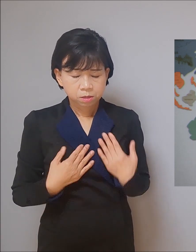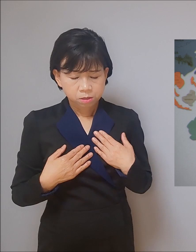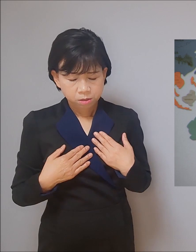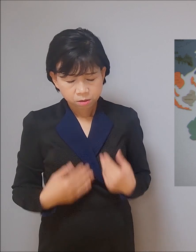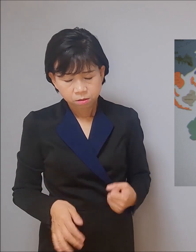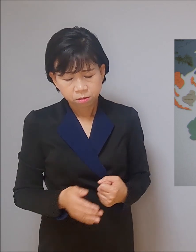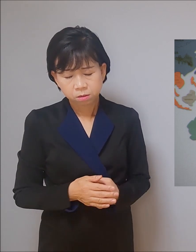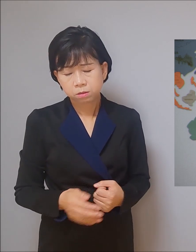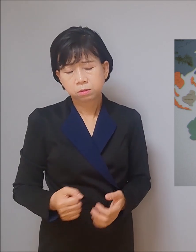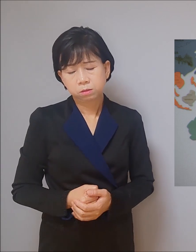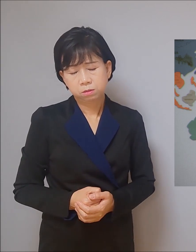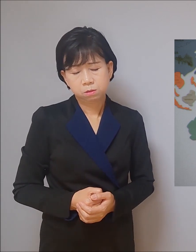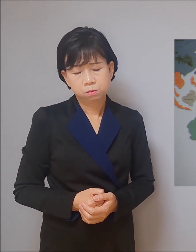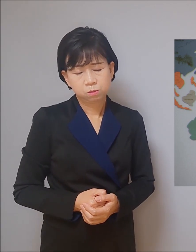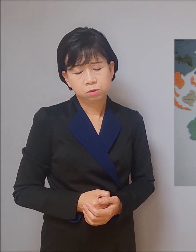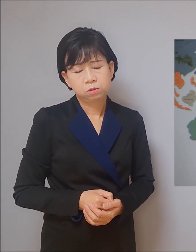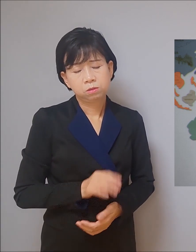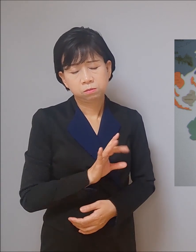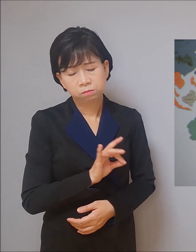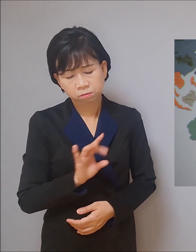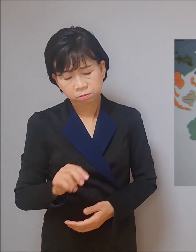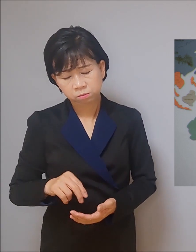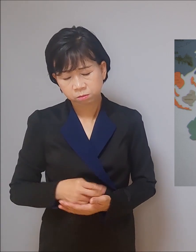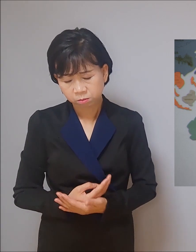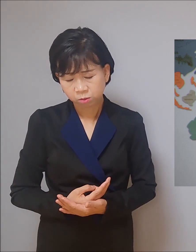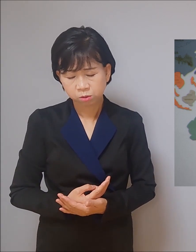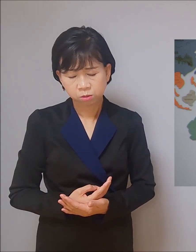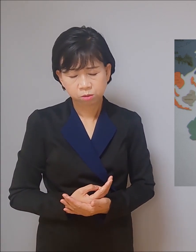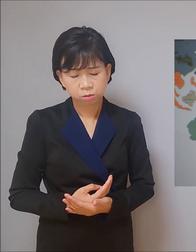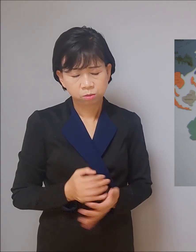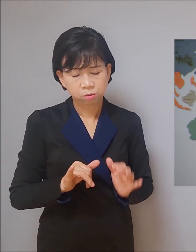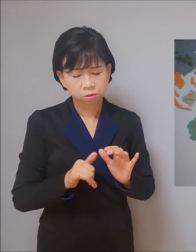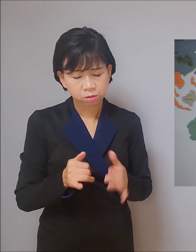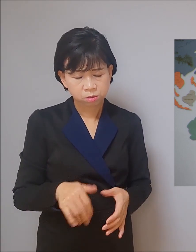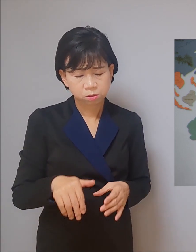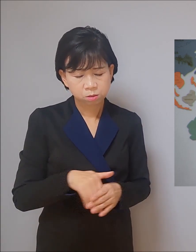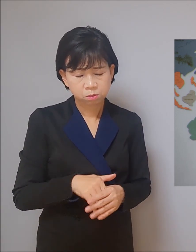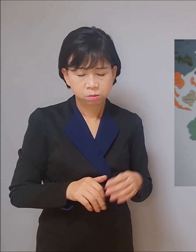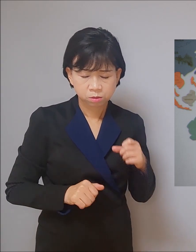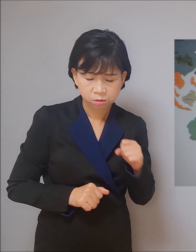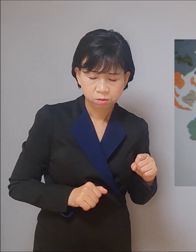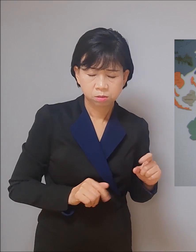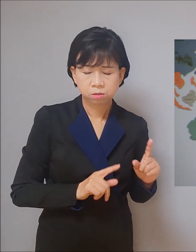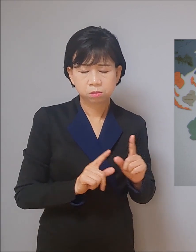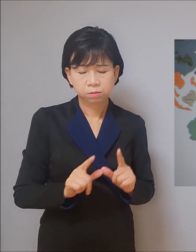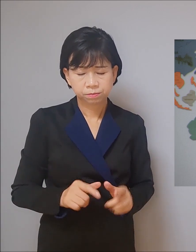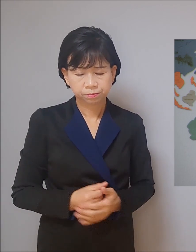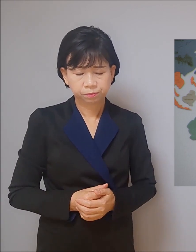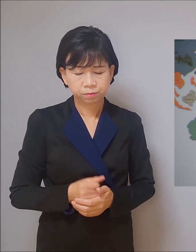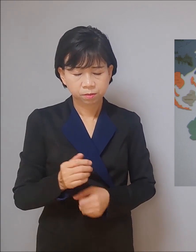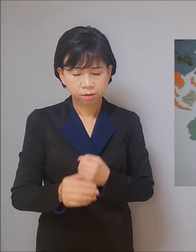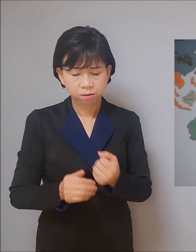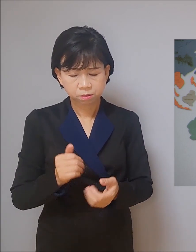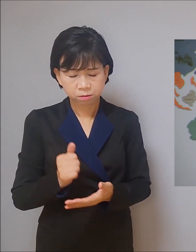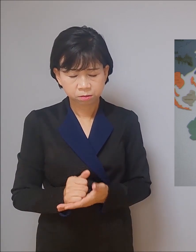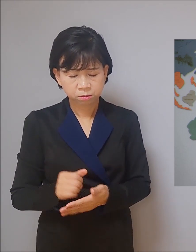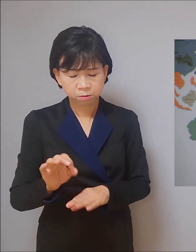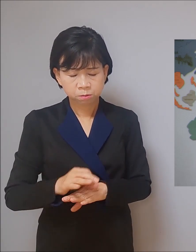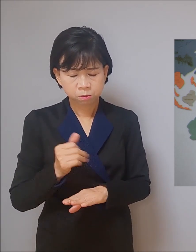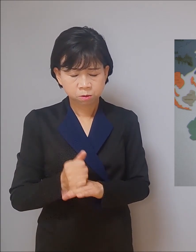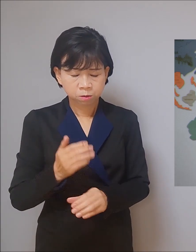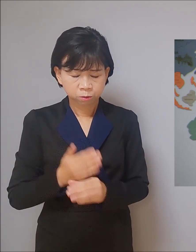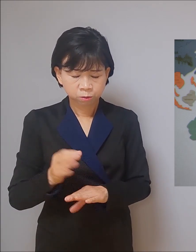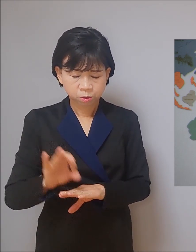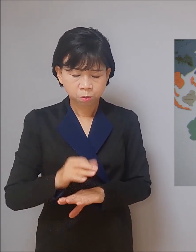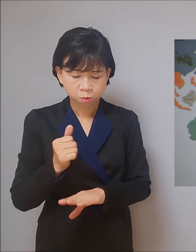연약해서 부족해서 세상의 풍조에 떠밀려서 살아가고 있습니다. 하나님을 왕 중의